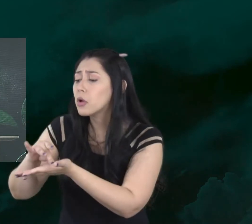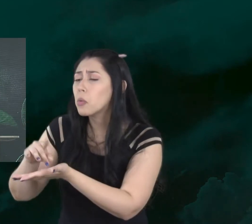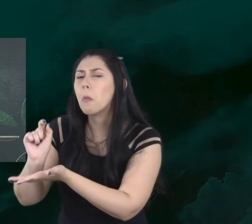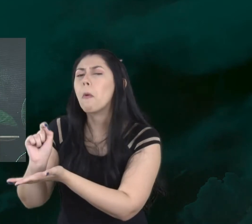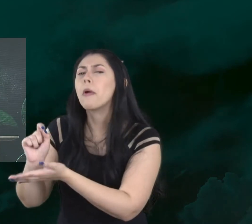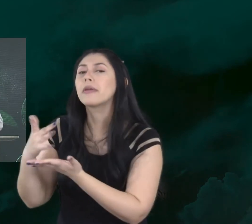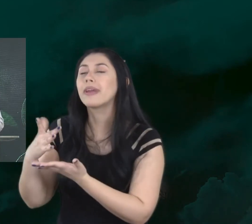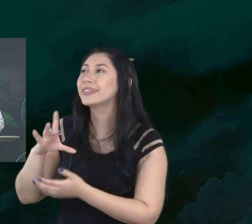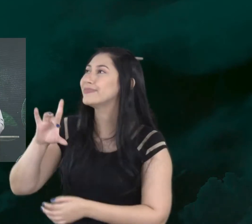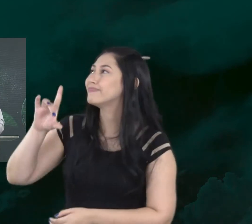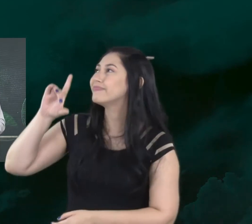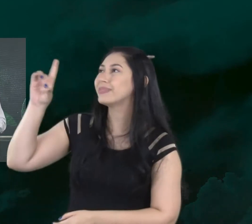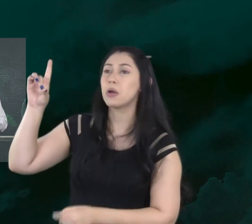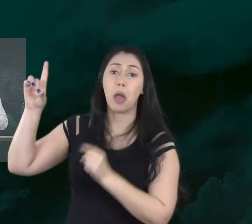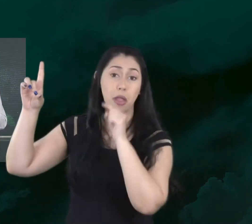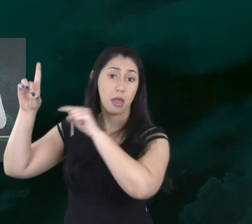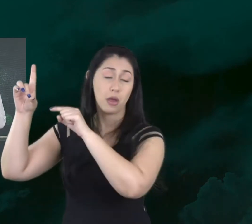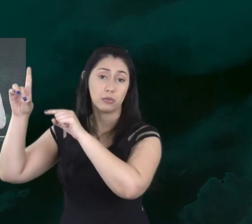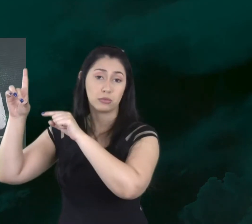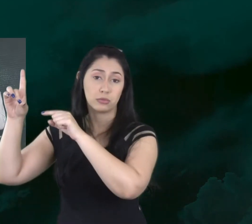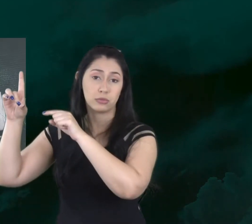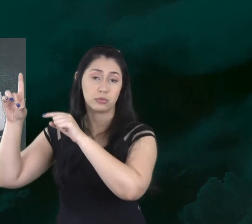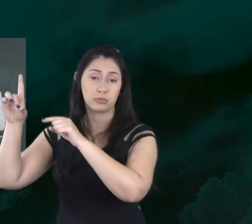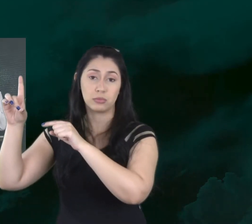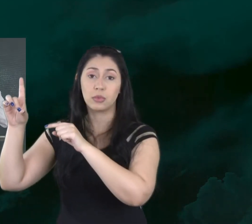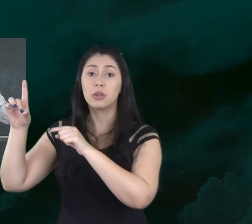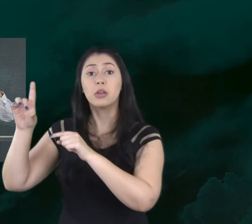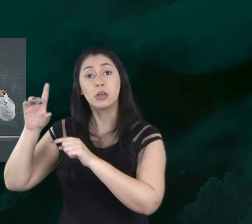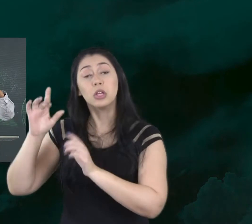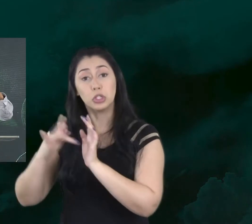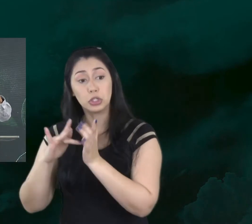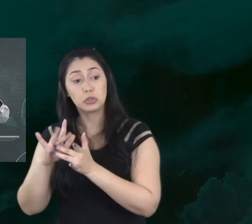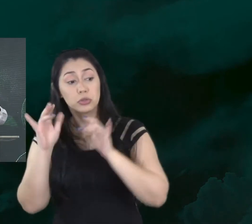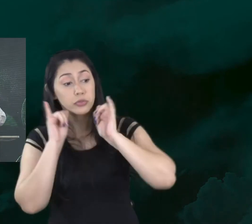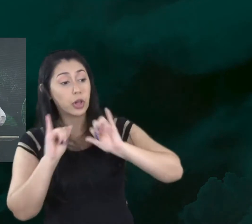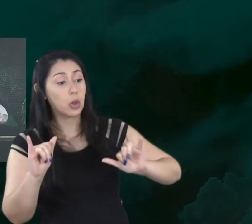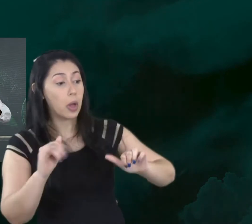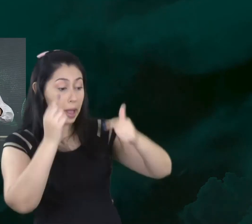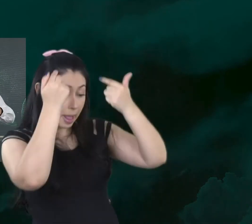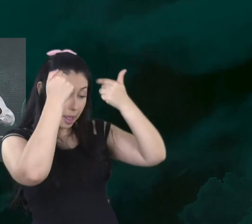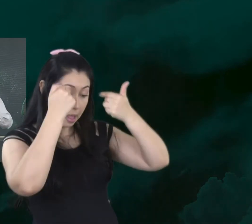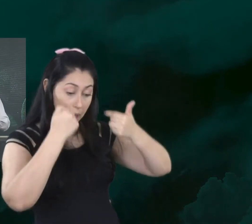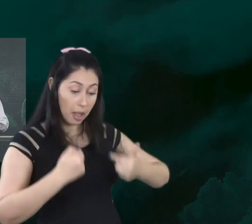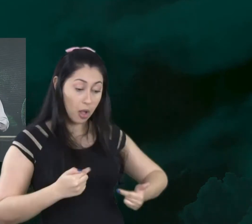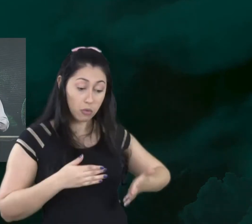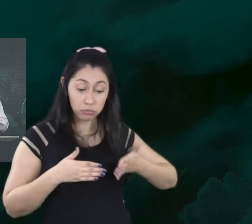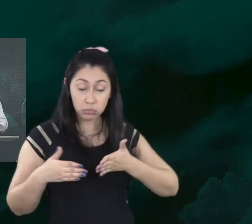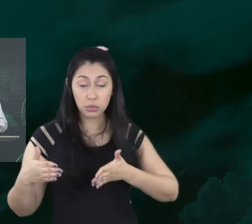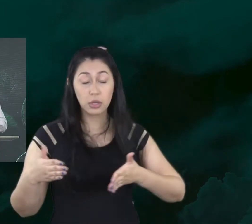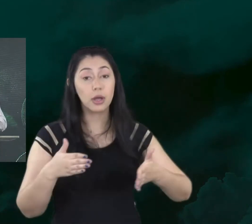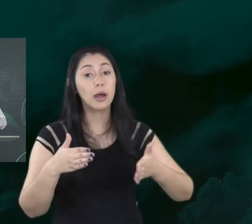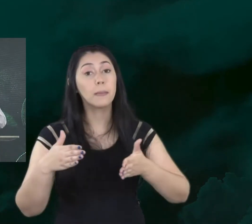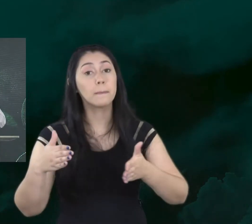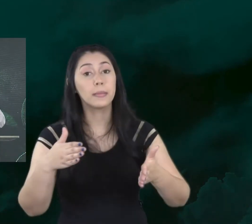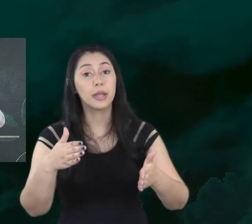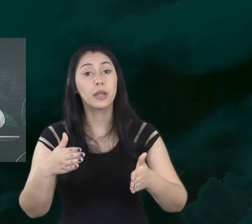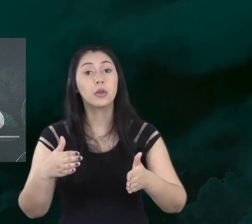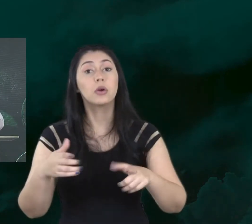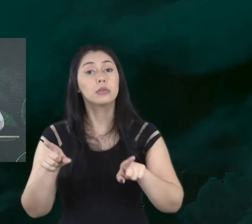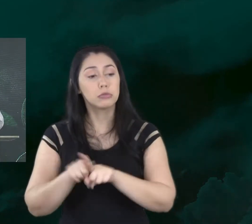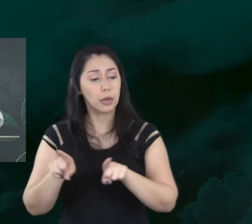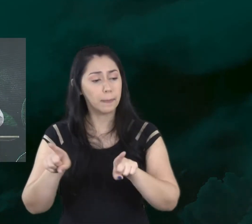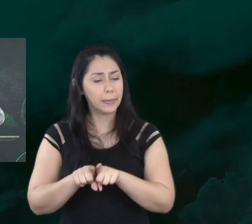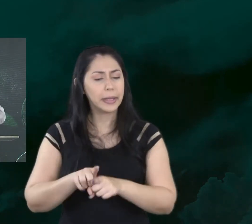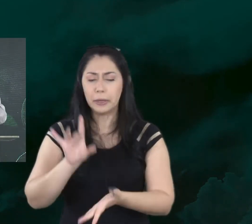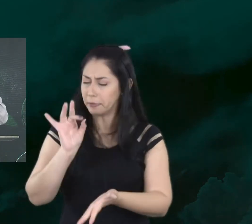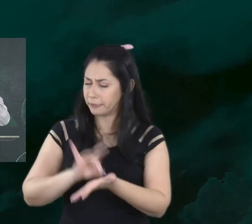Deus. Jesus disse, eu sou o caminho, porque é por meio dele que se vai ao Pai, mas eu sou o